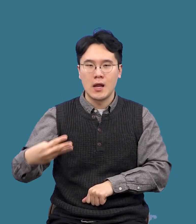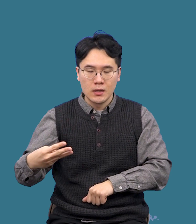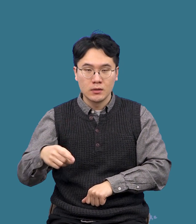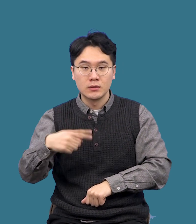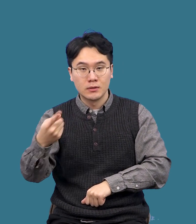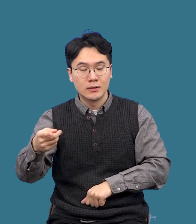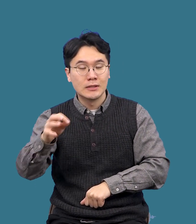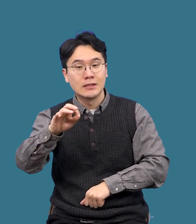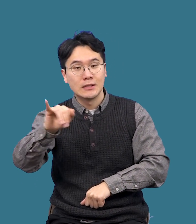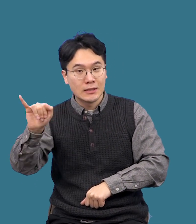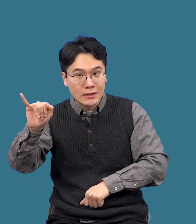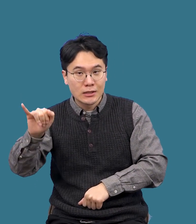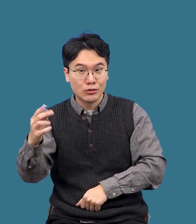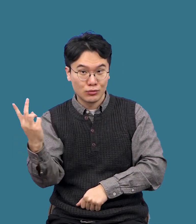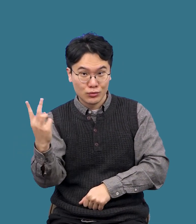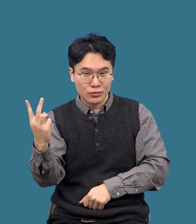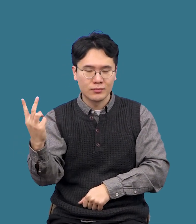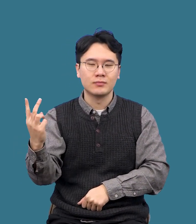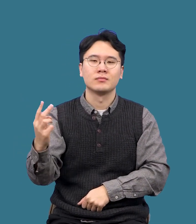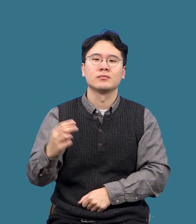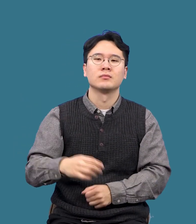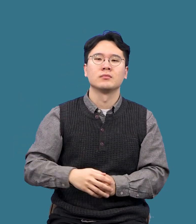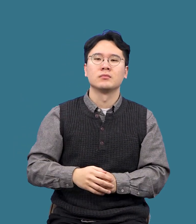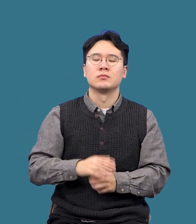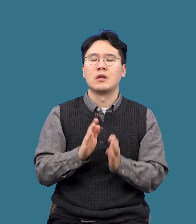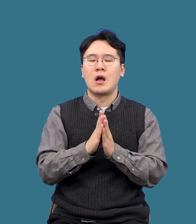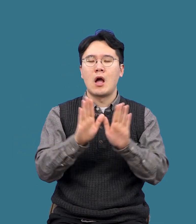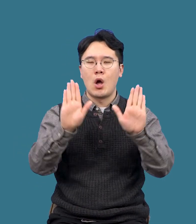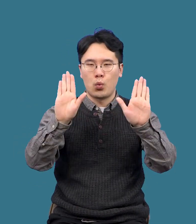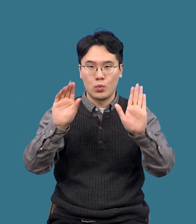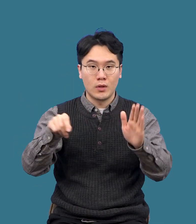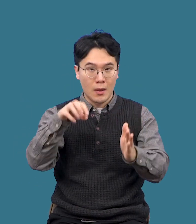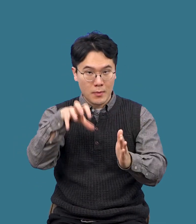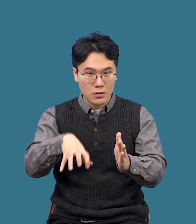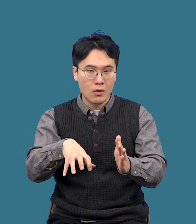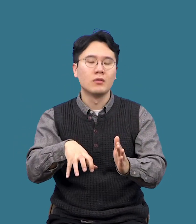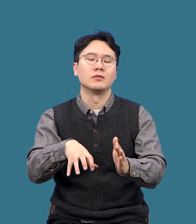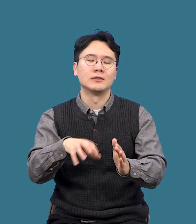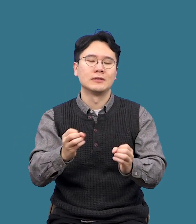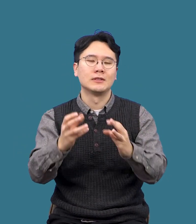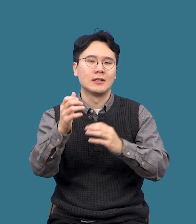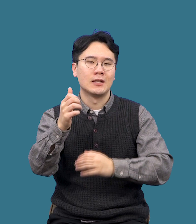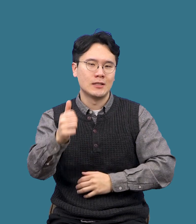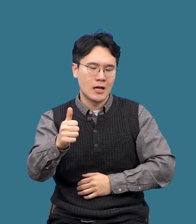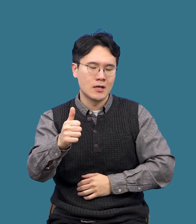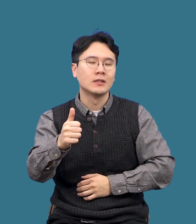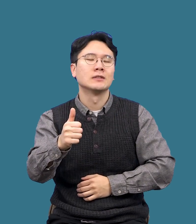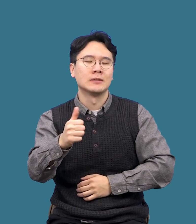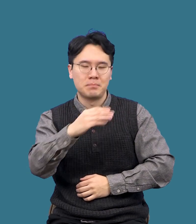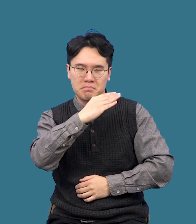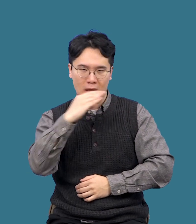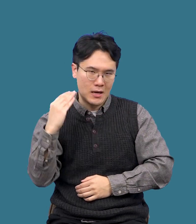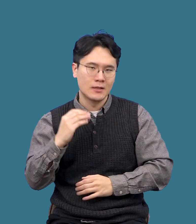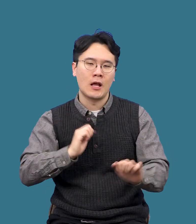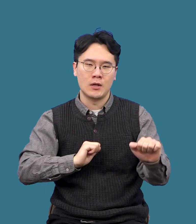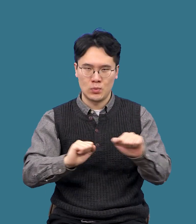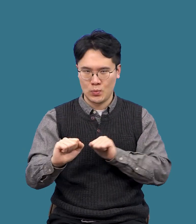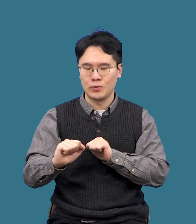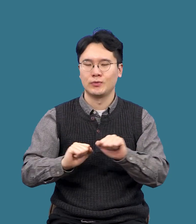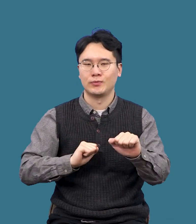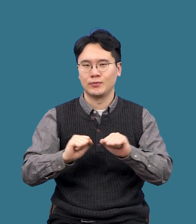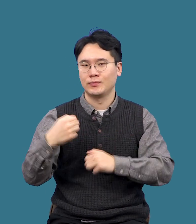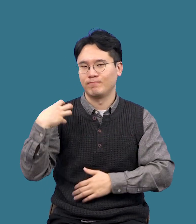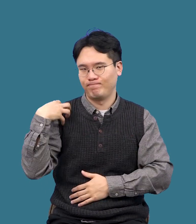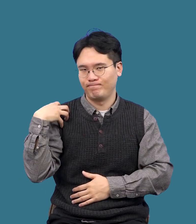그의 아버지 아론 앞에서 제사장 직분을 행하였더라. 여기 오늘 성경 본문은